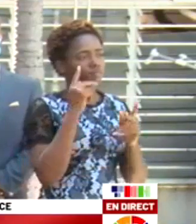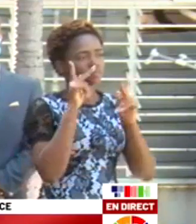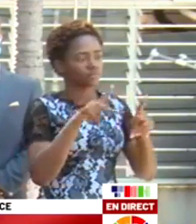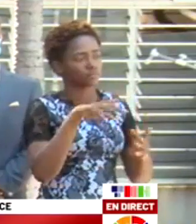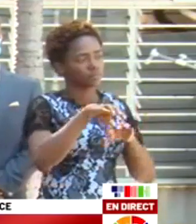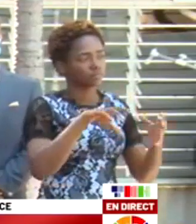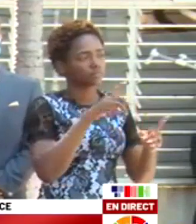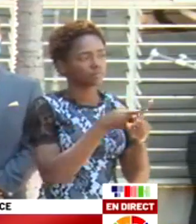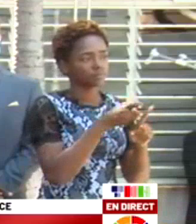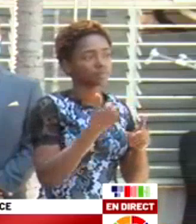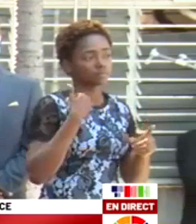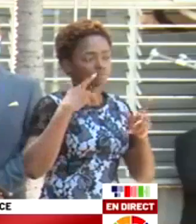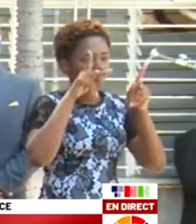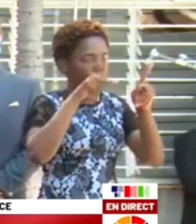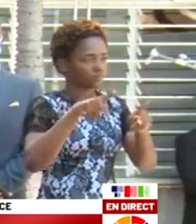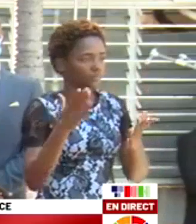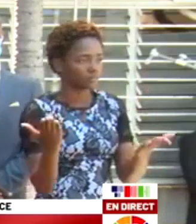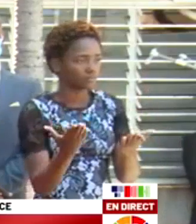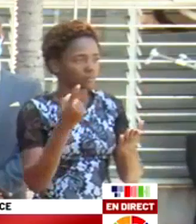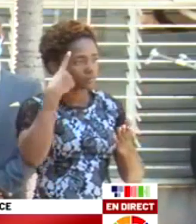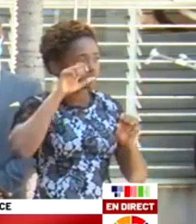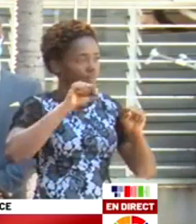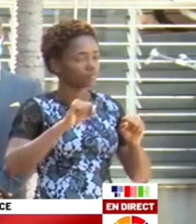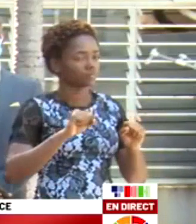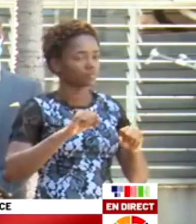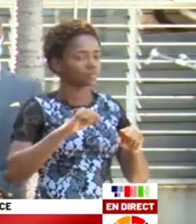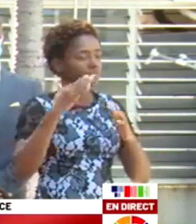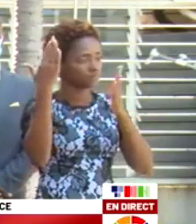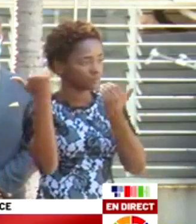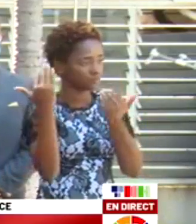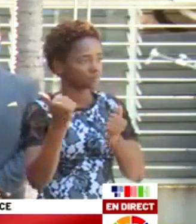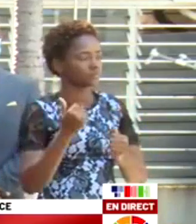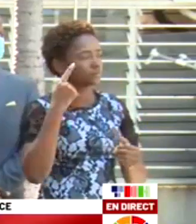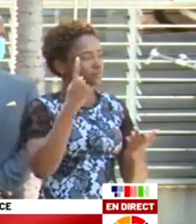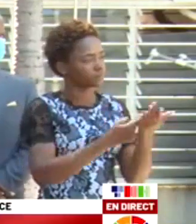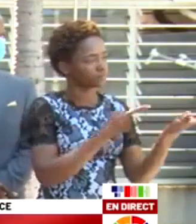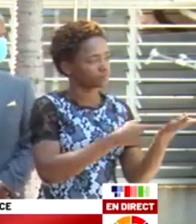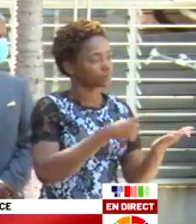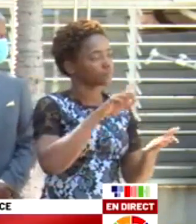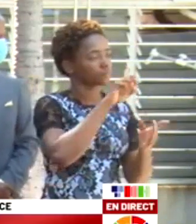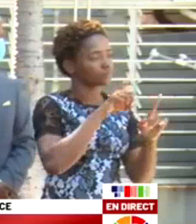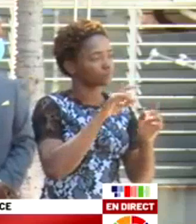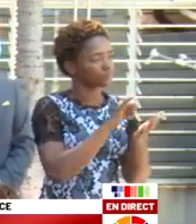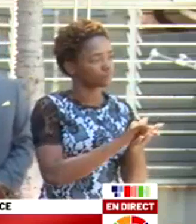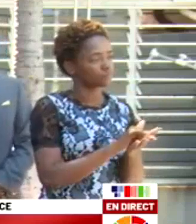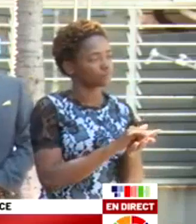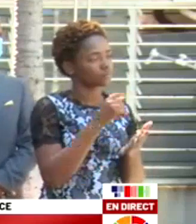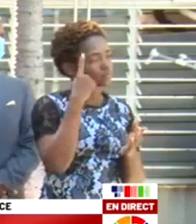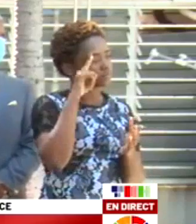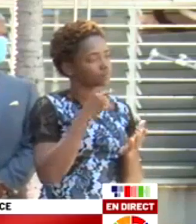il y a des entités qui là pour capable de rappeler la loi. Et dans rappeler la loi, ce qu'on veut,